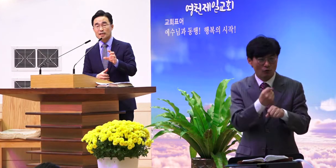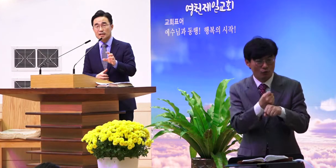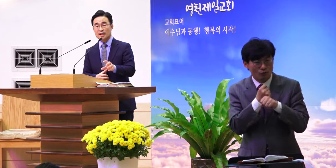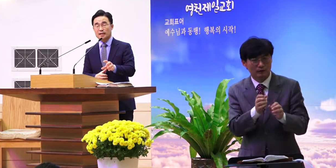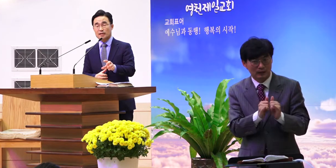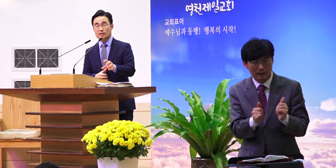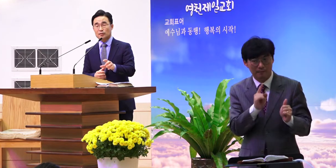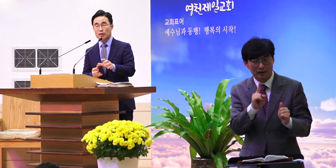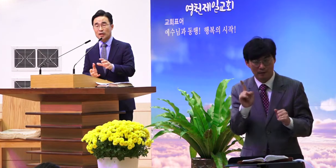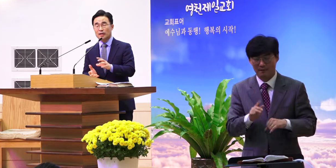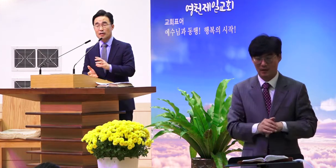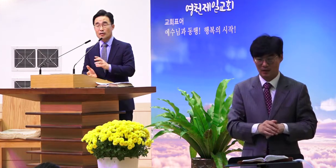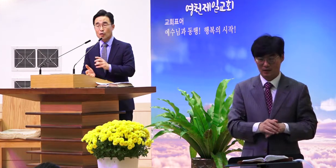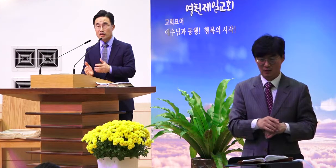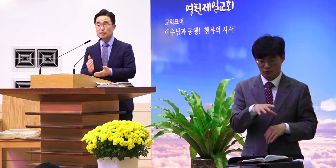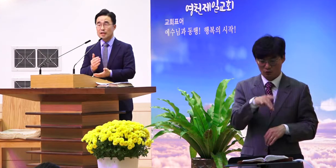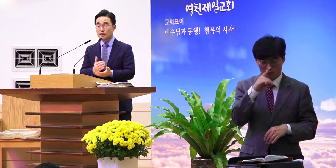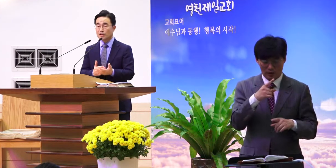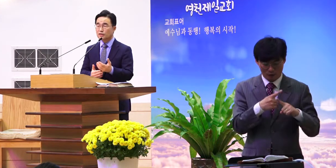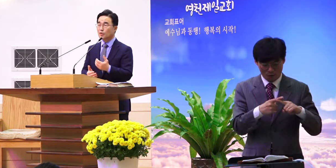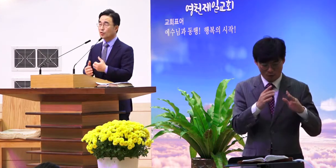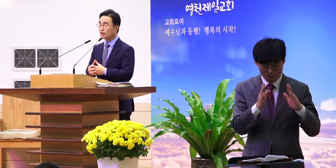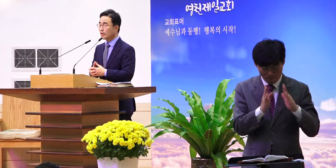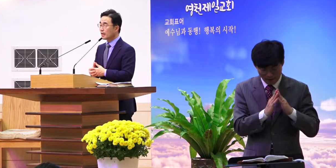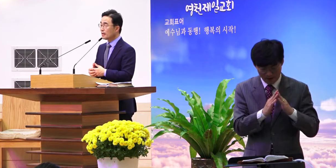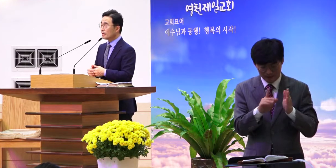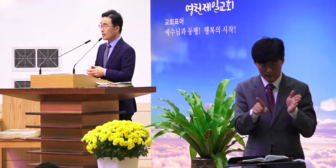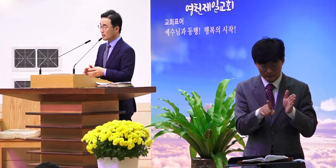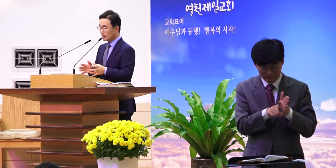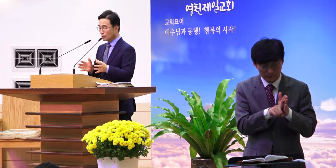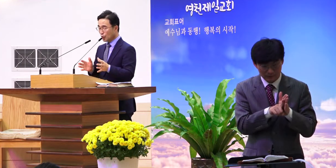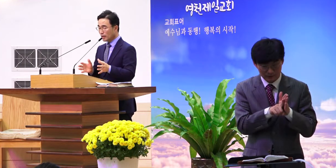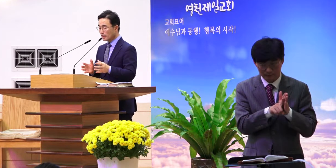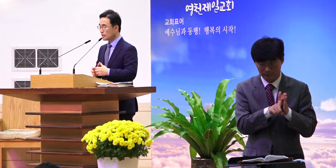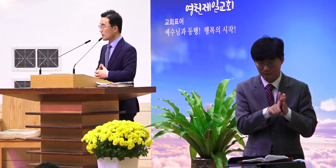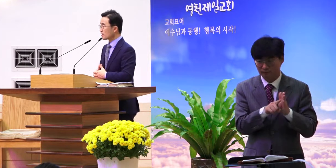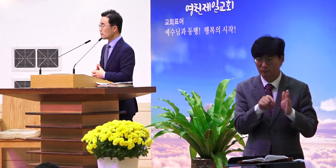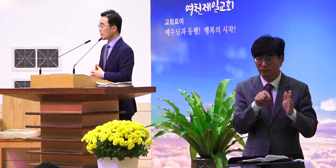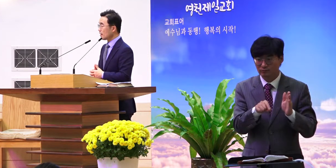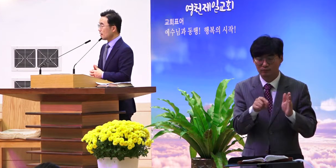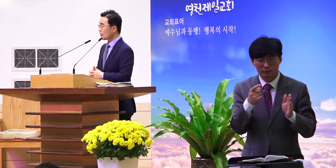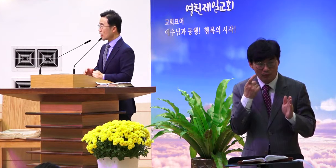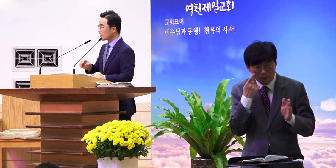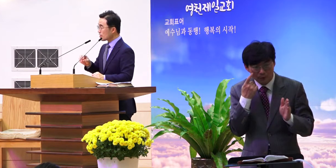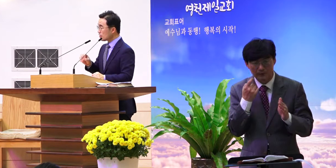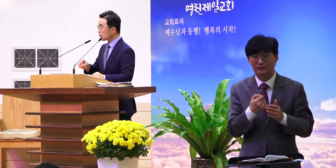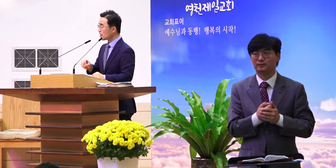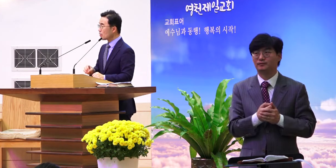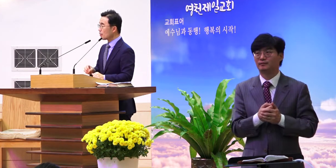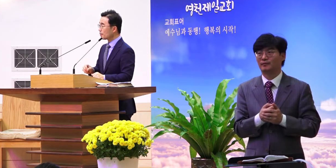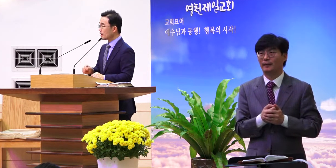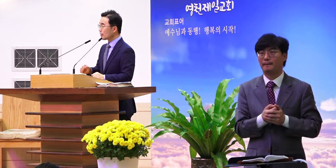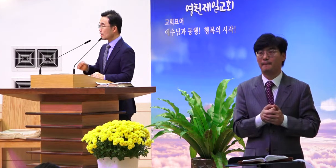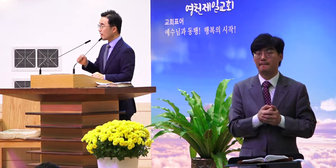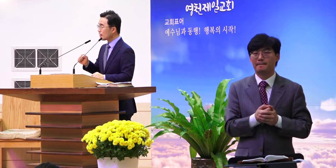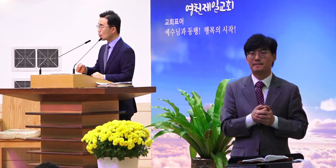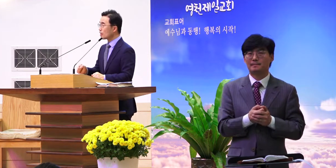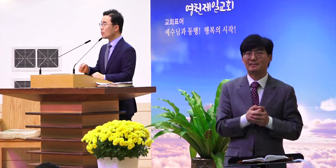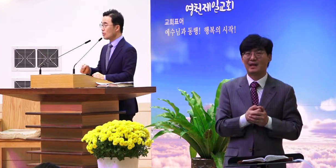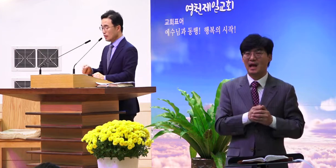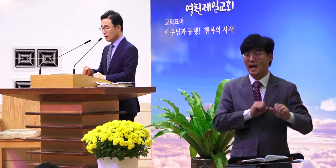성도들의 신앙에 대해서, 특별히 회심에서 그리스도인이 될 때에 나타나는 변화에 대해서 이야기했습니다. 거기에는 신념이 있고